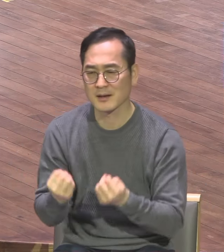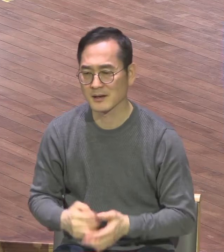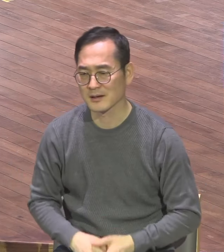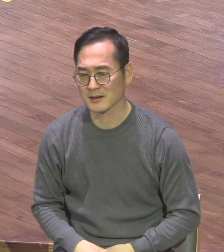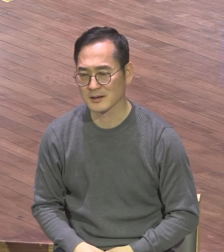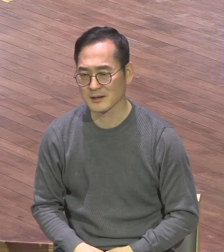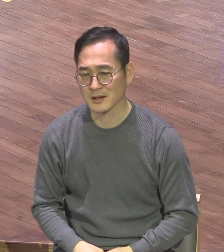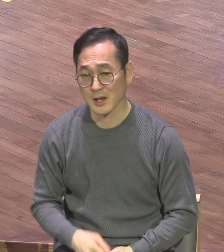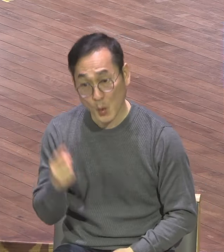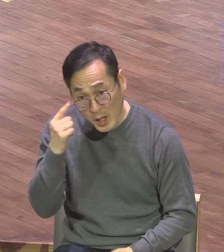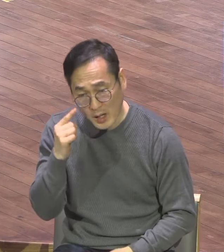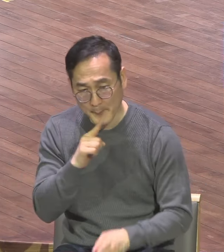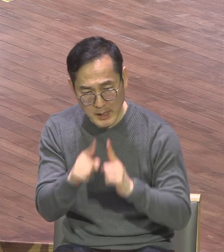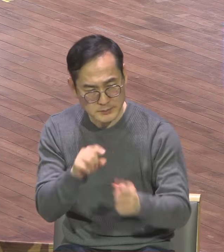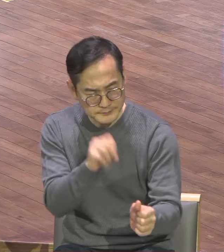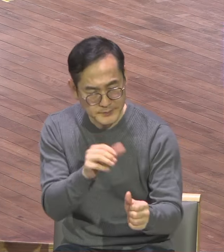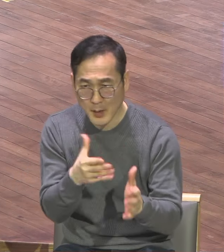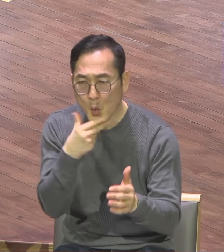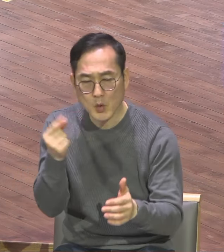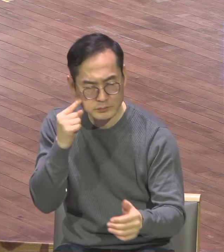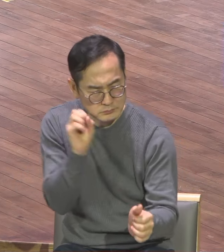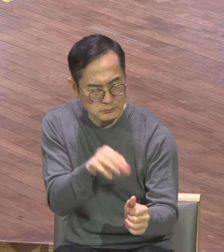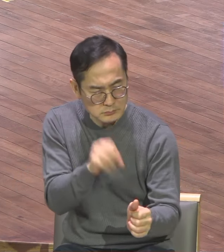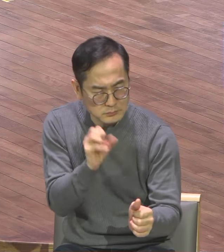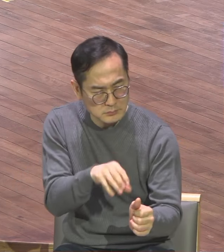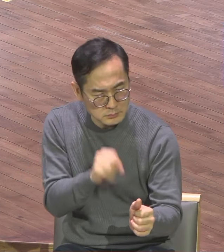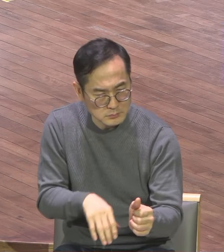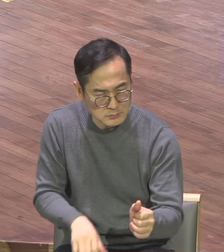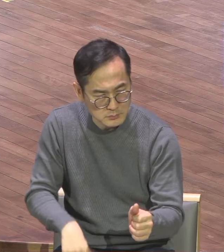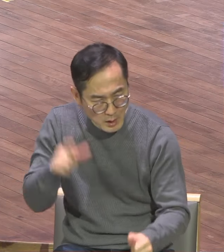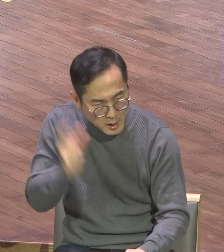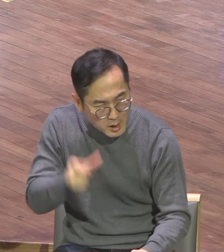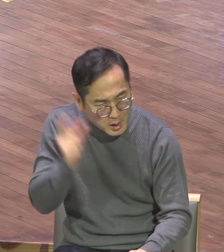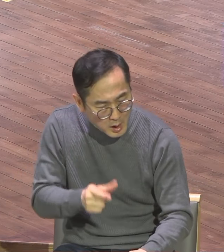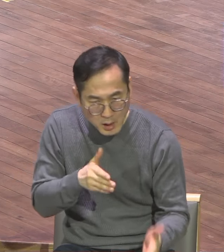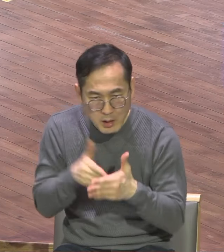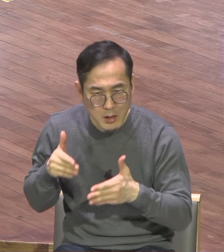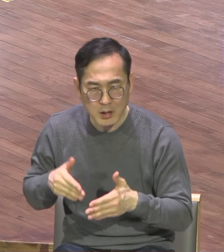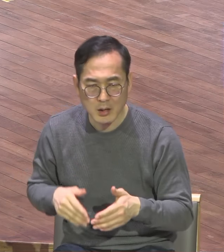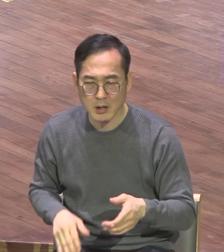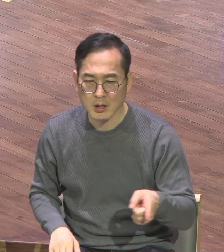듣고도 안 믿어요. 하나님이 심판입니다.